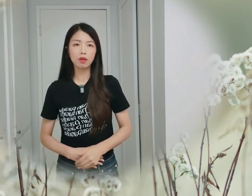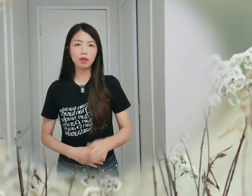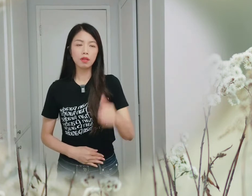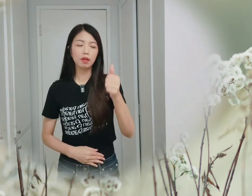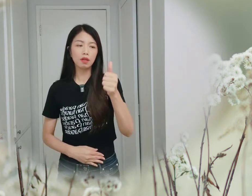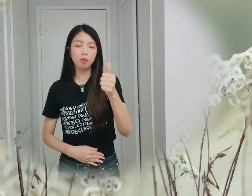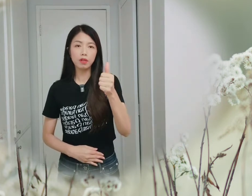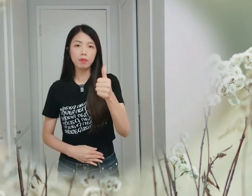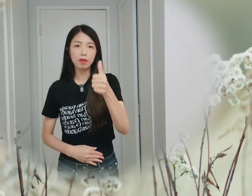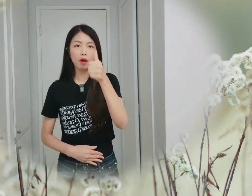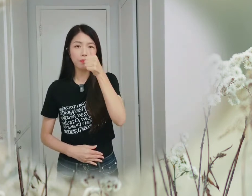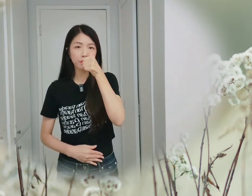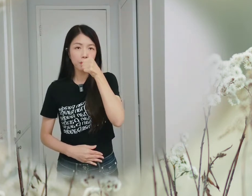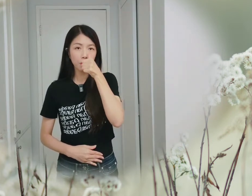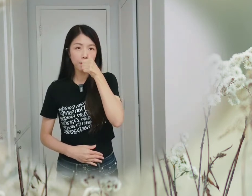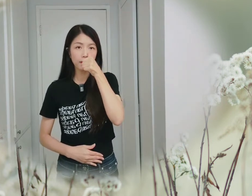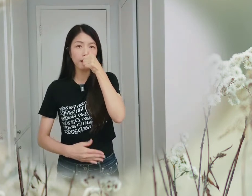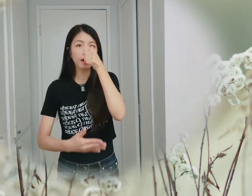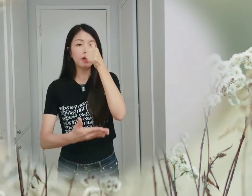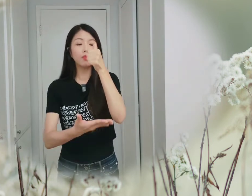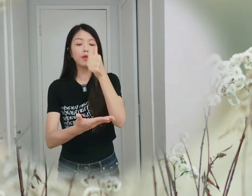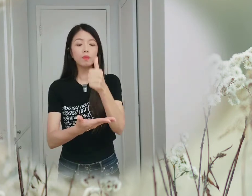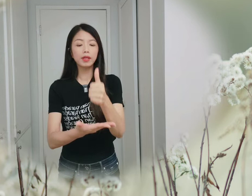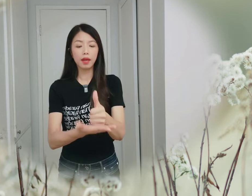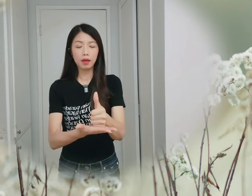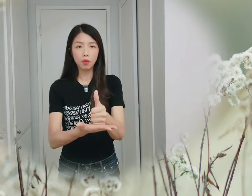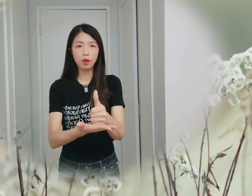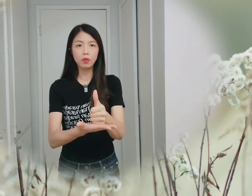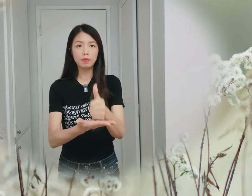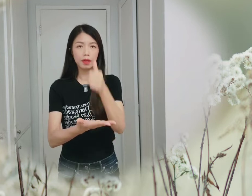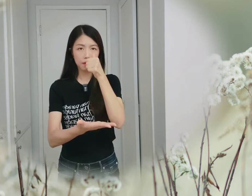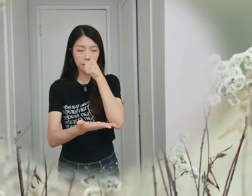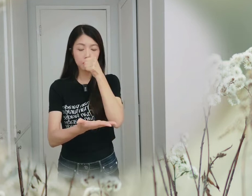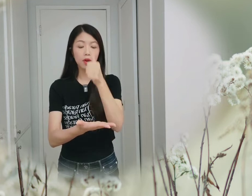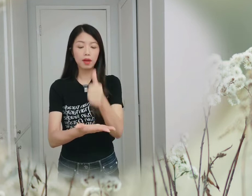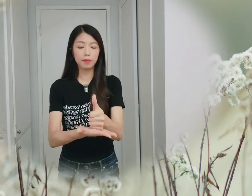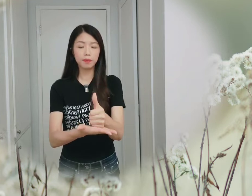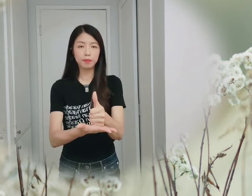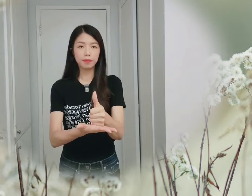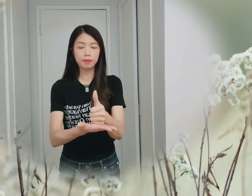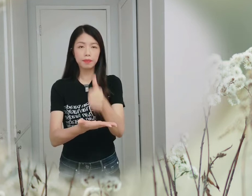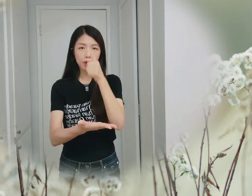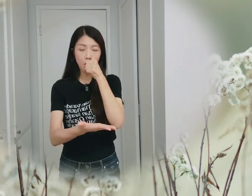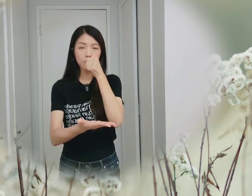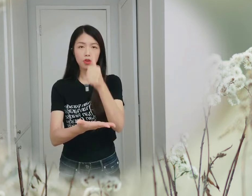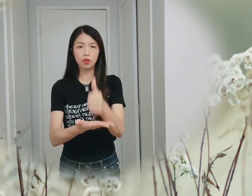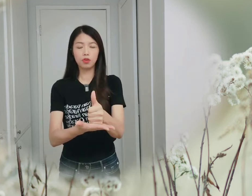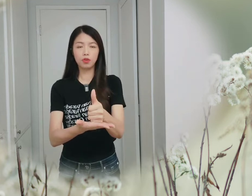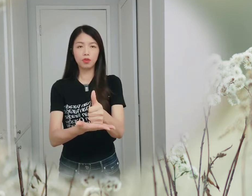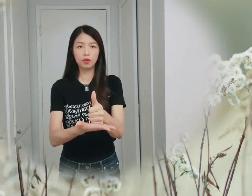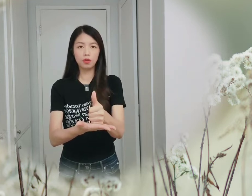뜻의 수어는 엄지를 펴서 코 옆에 댔다가 왼손바닥에 올려놓으시면 돼요. 죄,